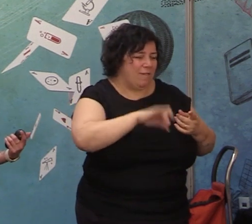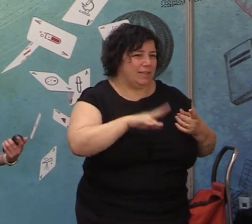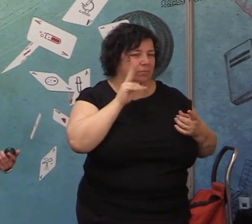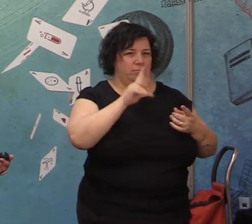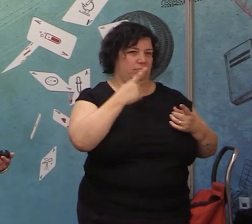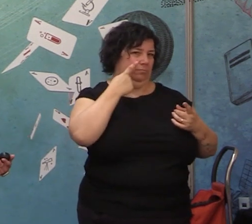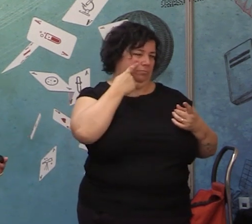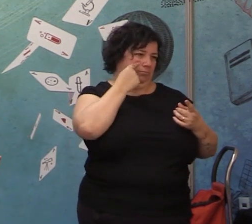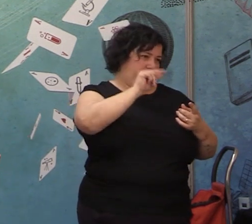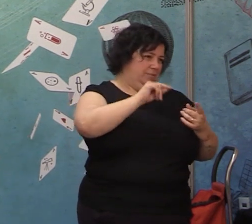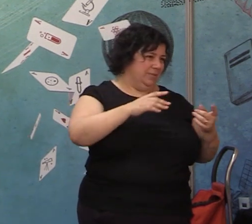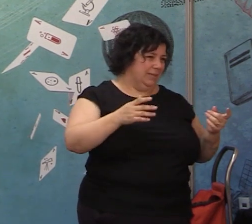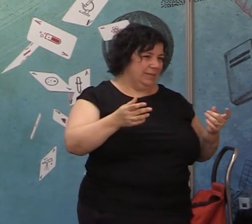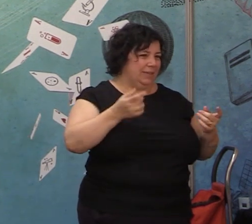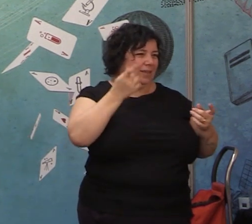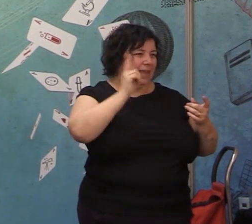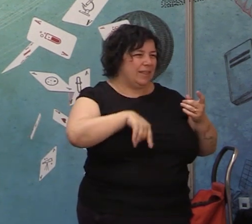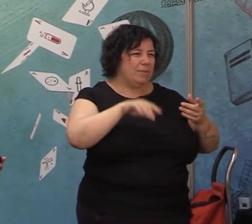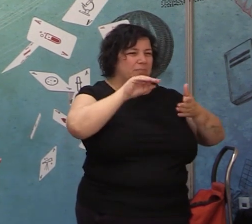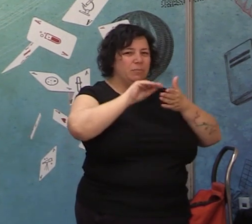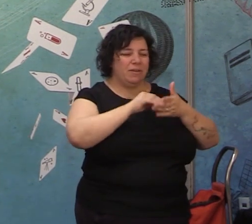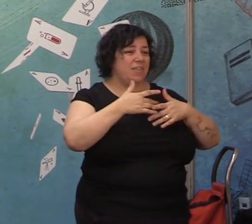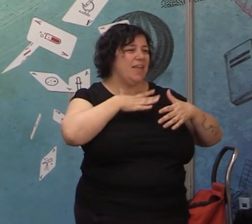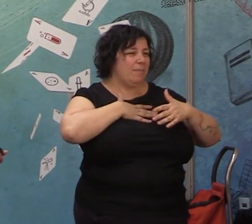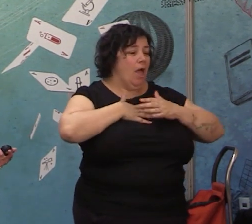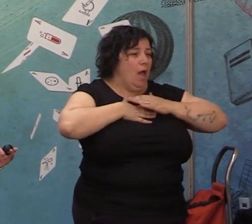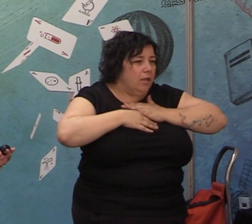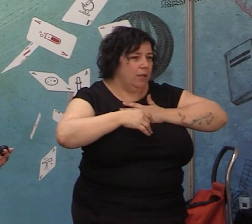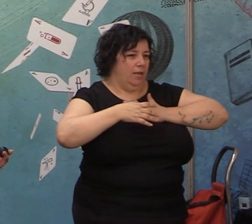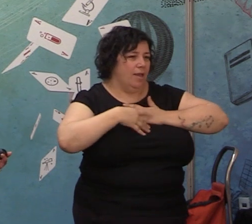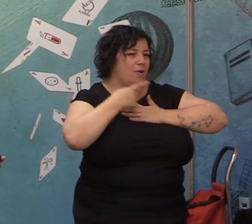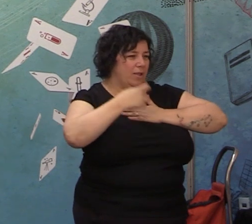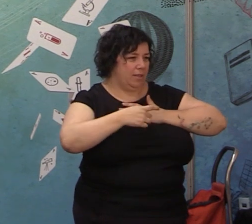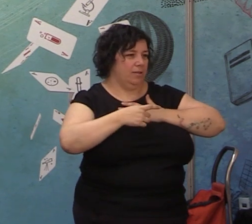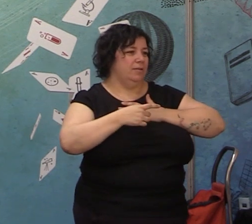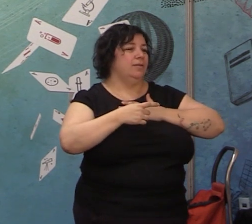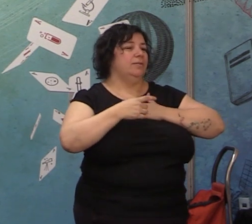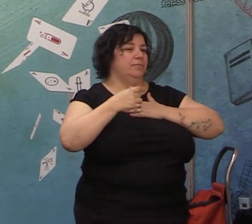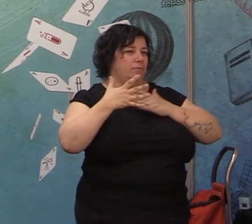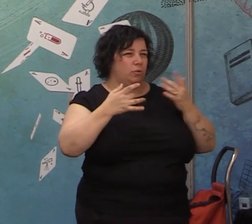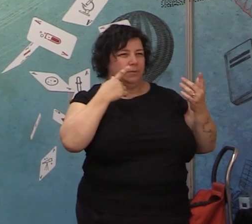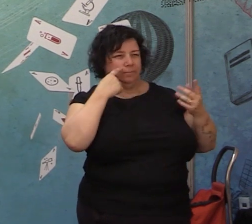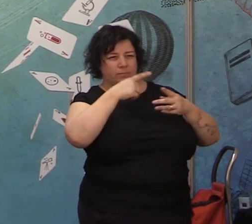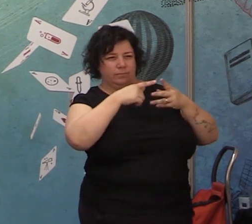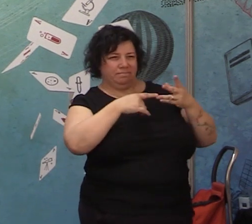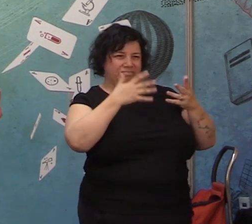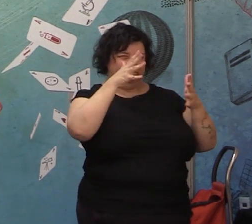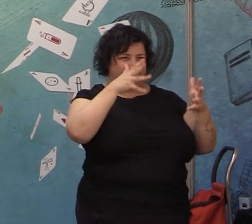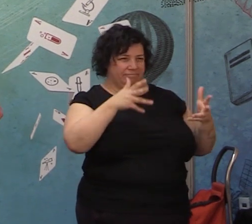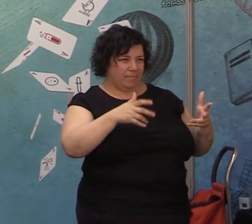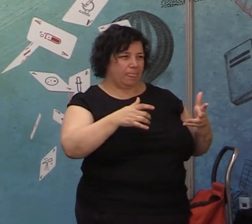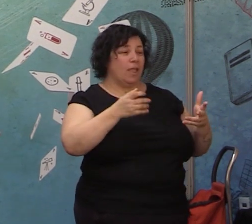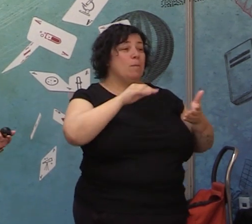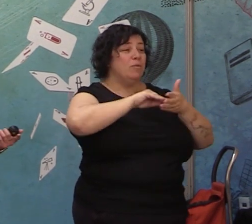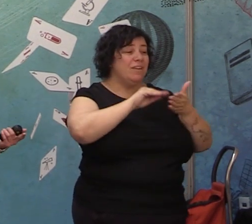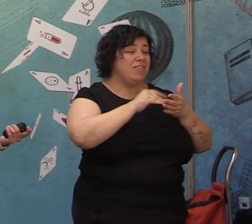se ve. Y la respiración forzada, que cueste trabajo respirar. Entonces, claro, eso es lo que se